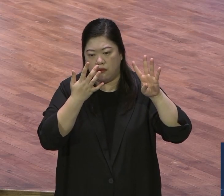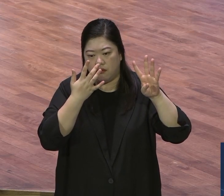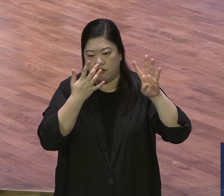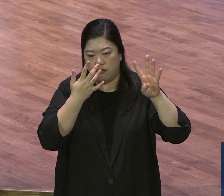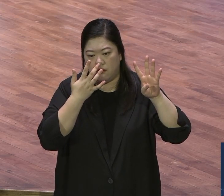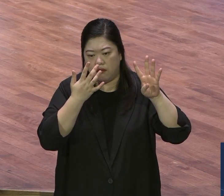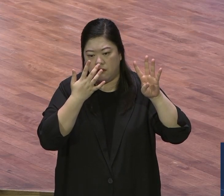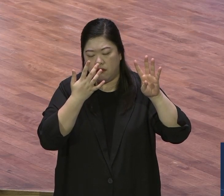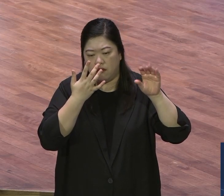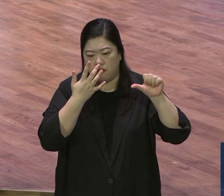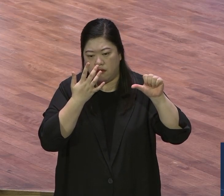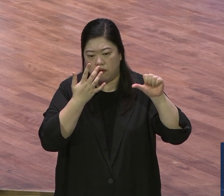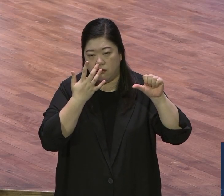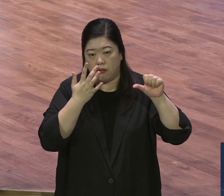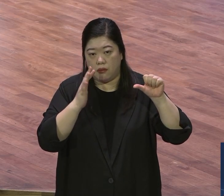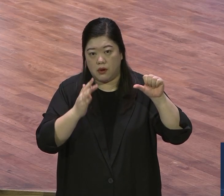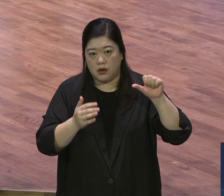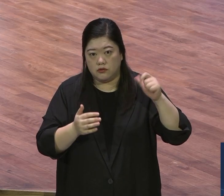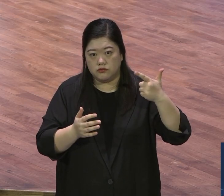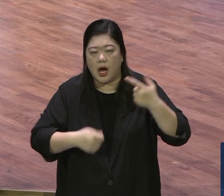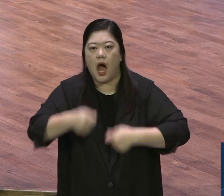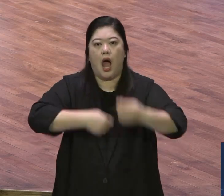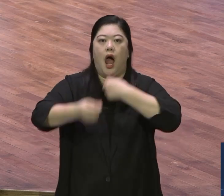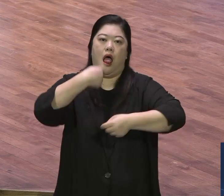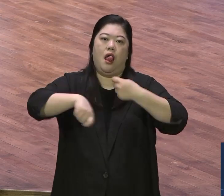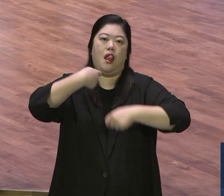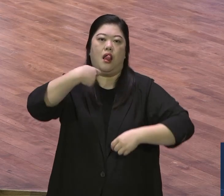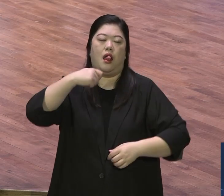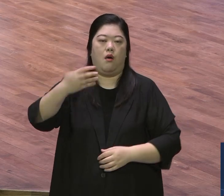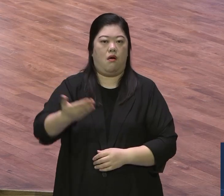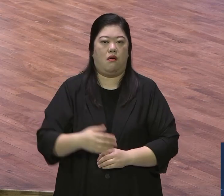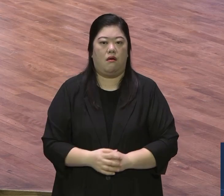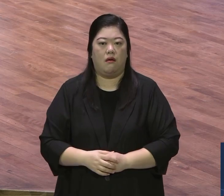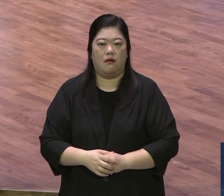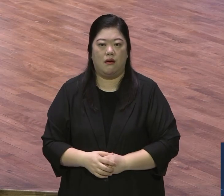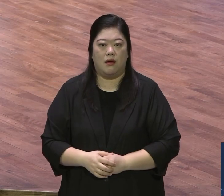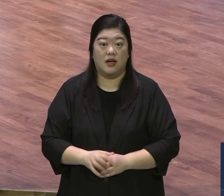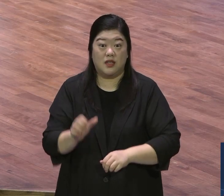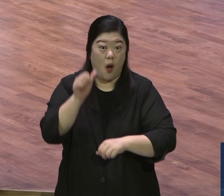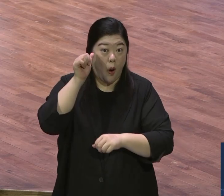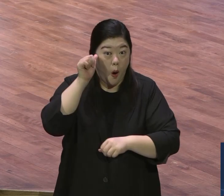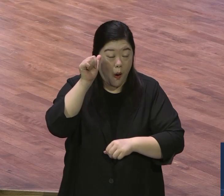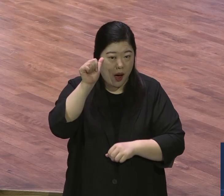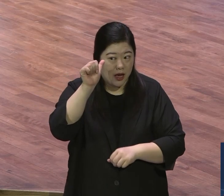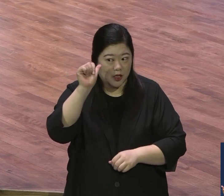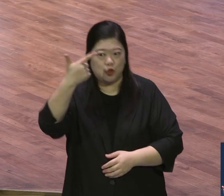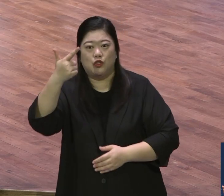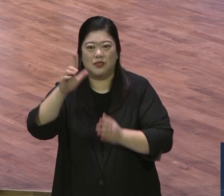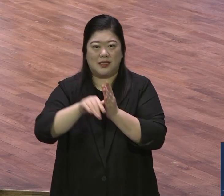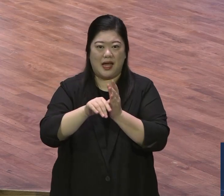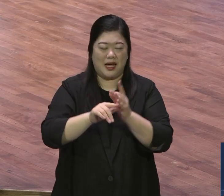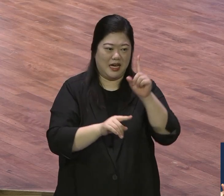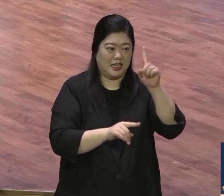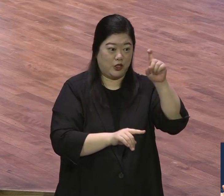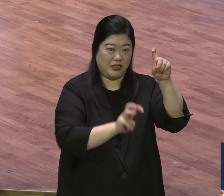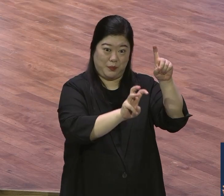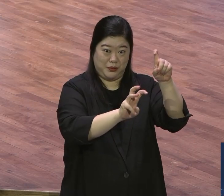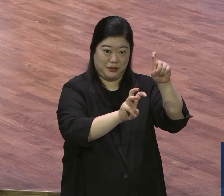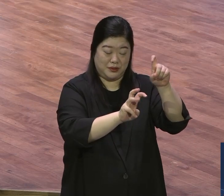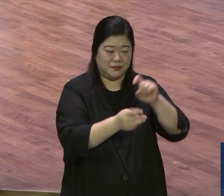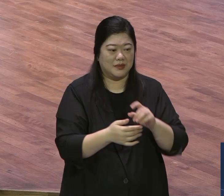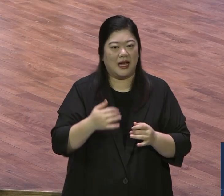거예요. 3일 한다고 그랬으니까 해야지. 그럼 12시 총 7일을 기다립니다. 12시 되기 전에 빨리 죽거리라 그걸 바로